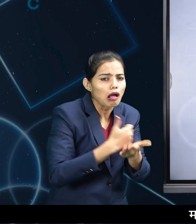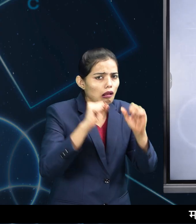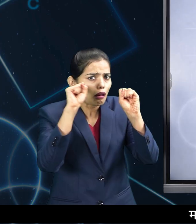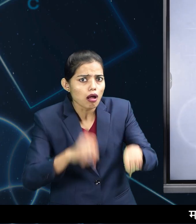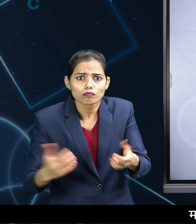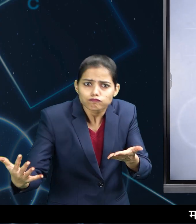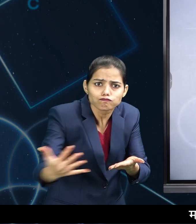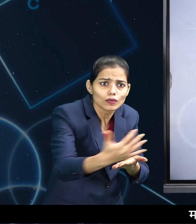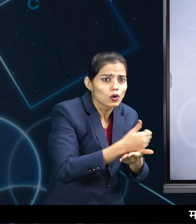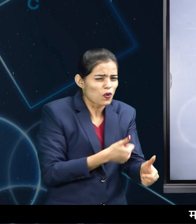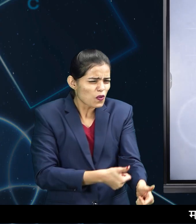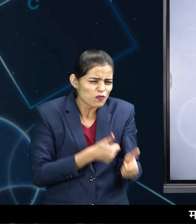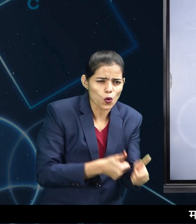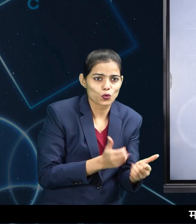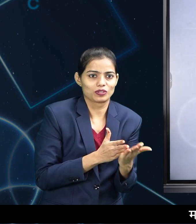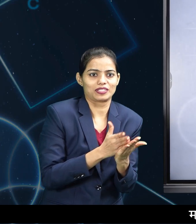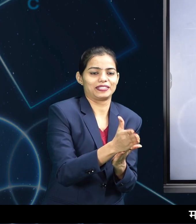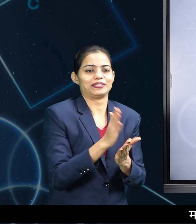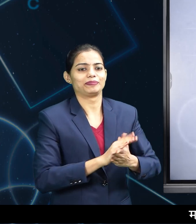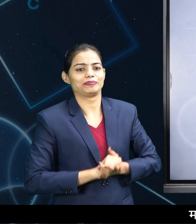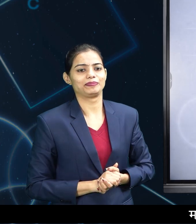माहिती संकलन करण्याच्या पद्धती: